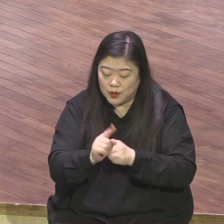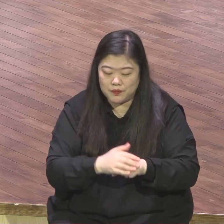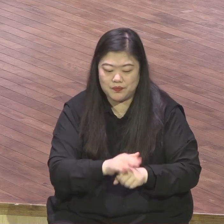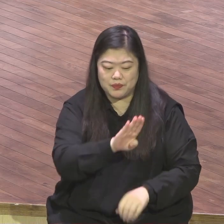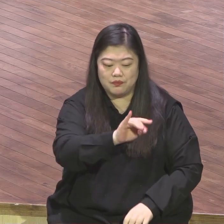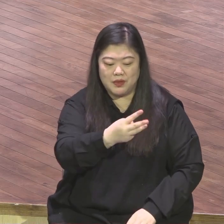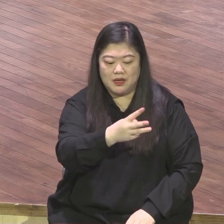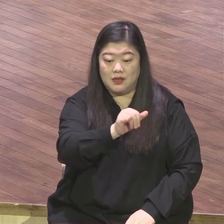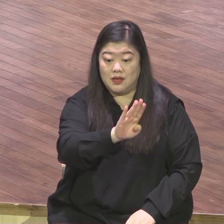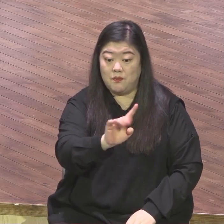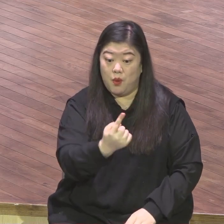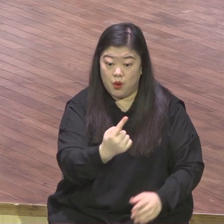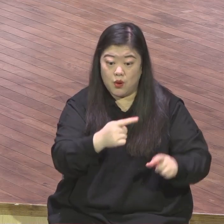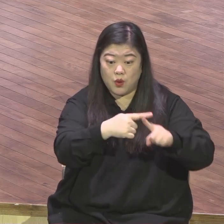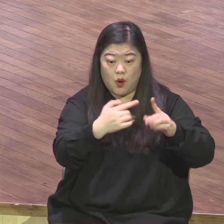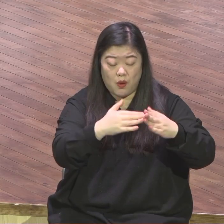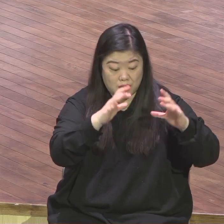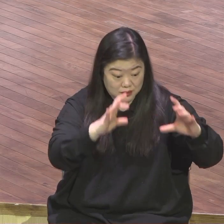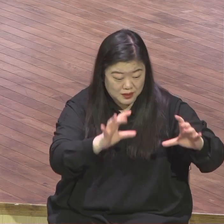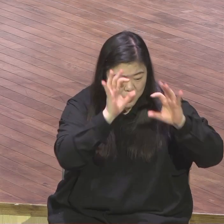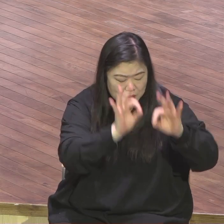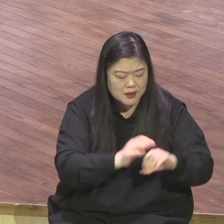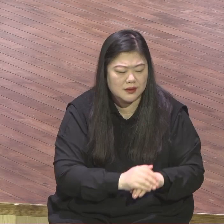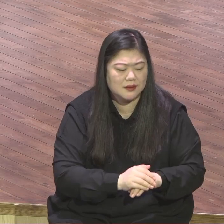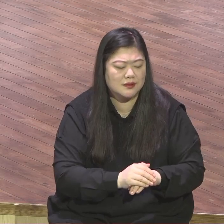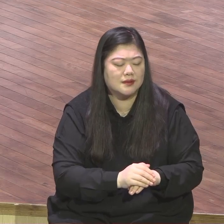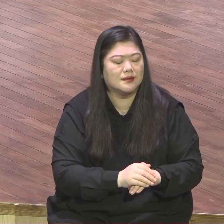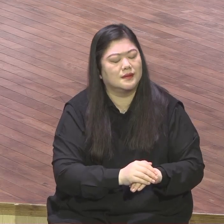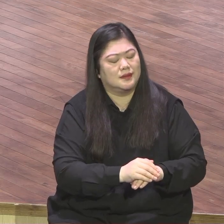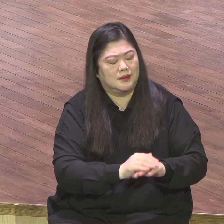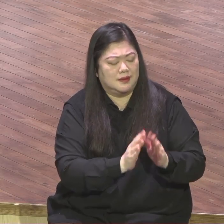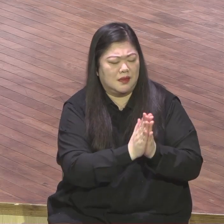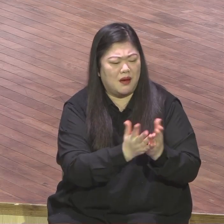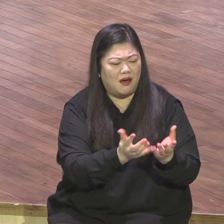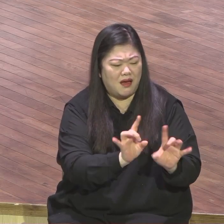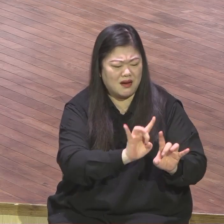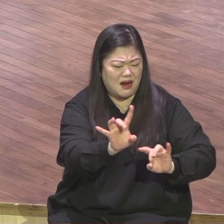원리스를 그야말로 깨는